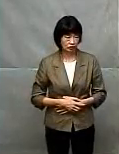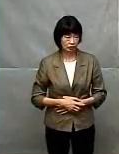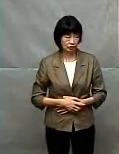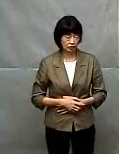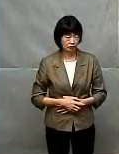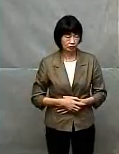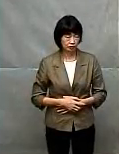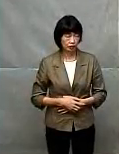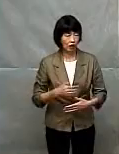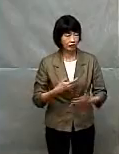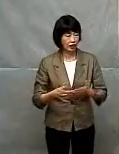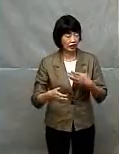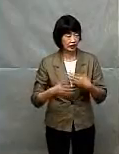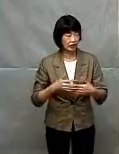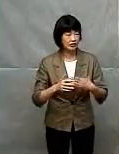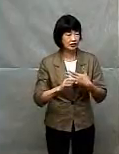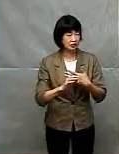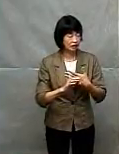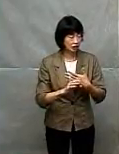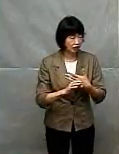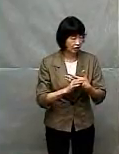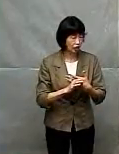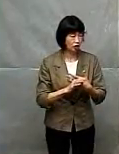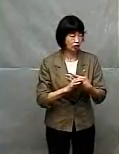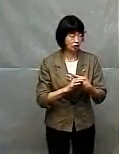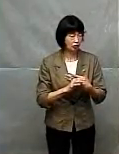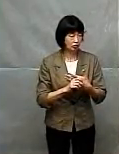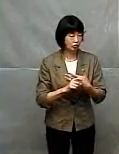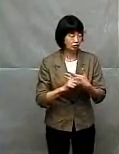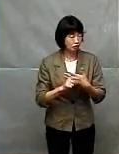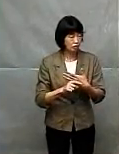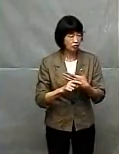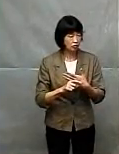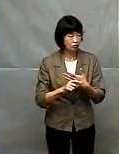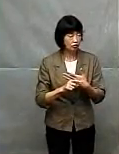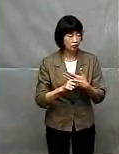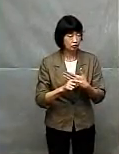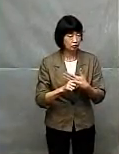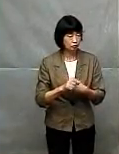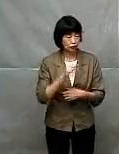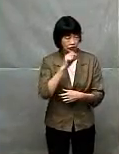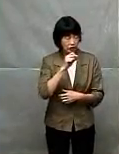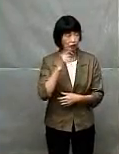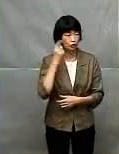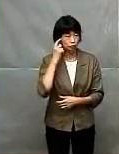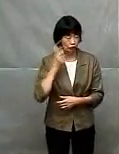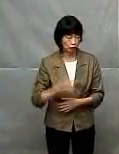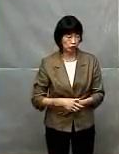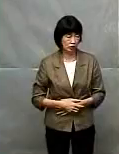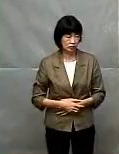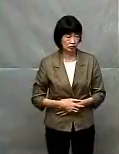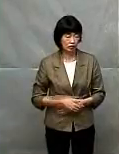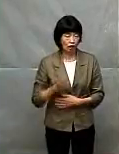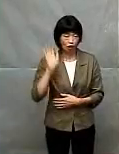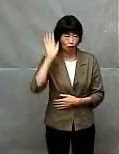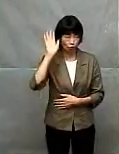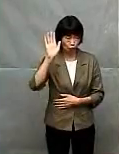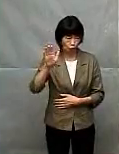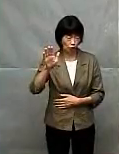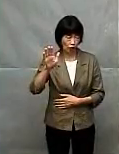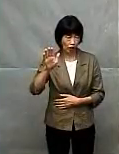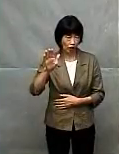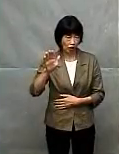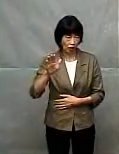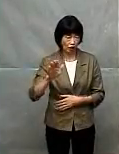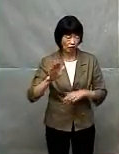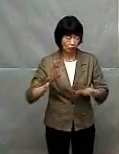験事例というのがまた増えてくるのではないかなというふうに思っているところであります。今後は本年